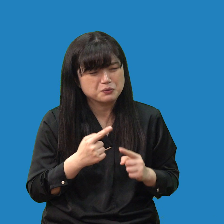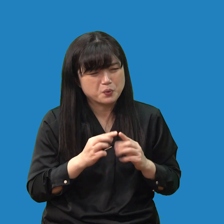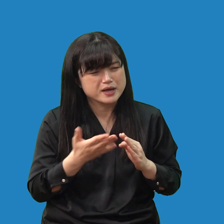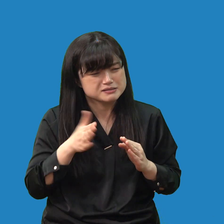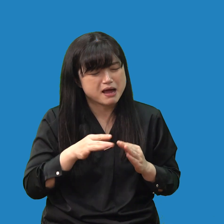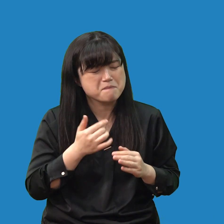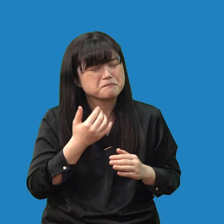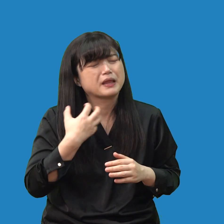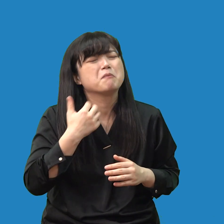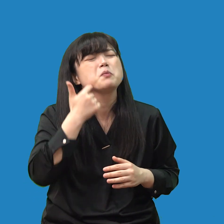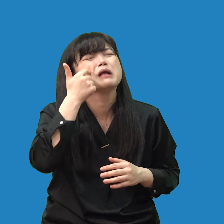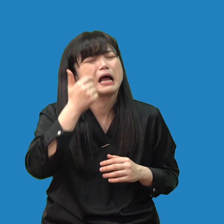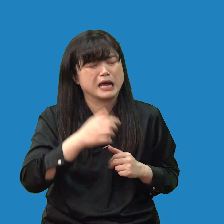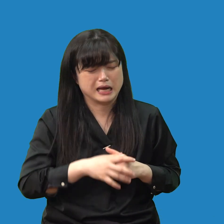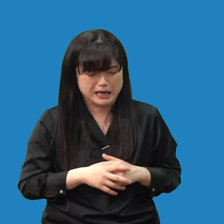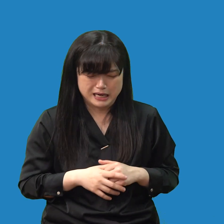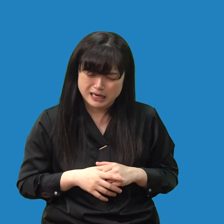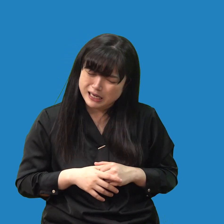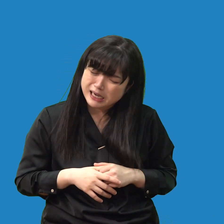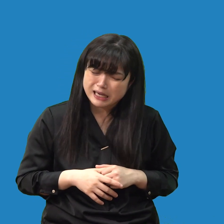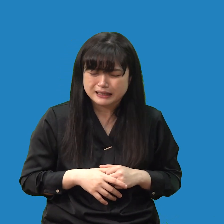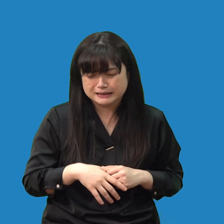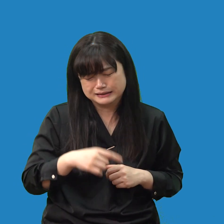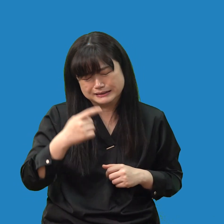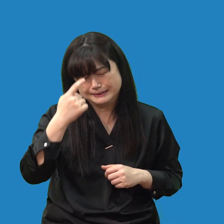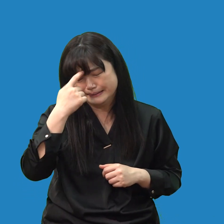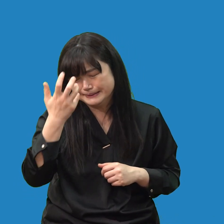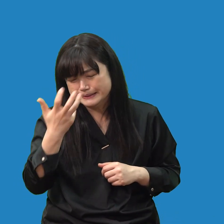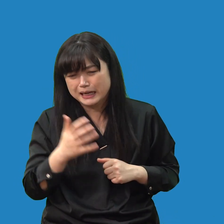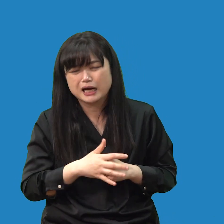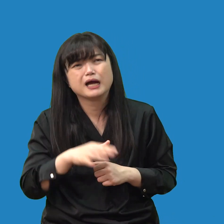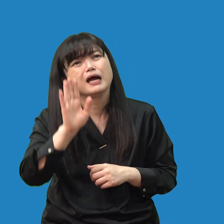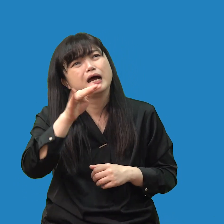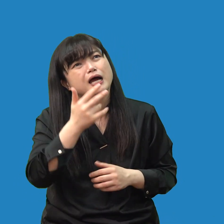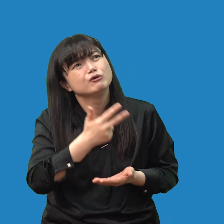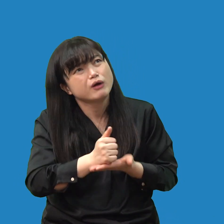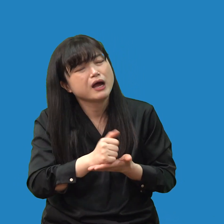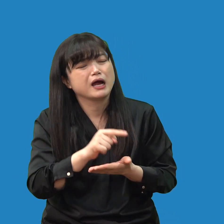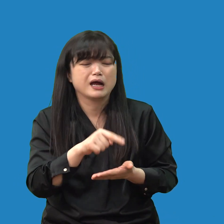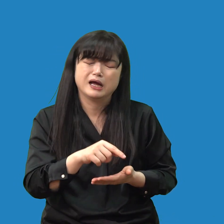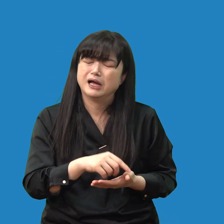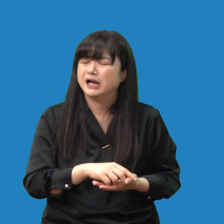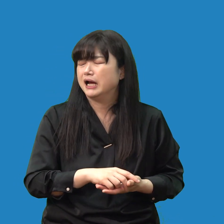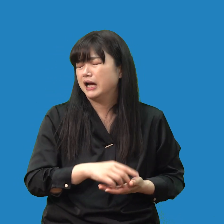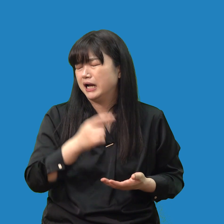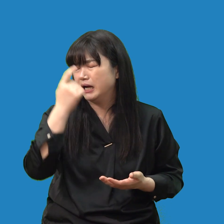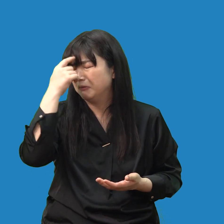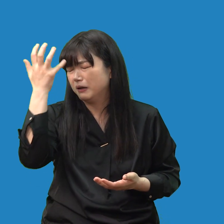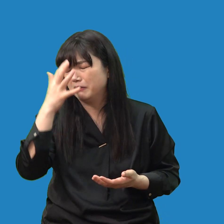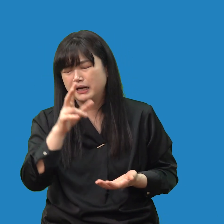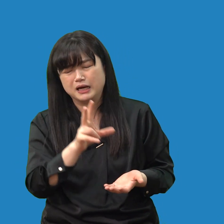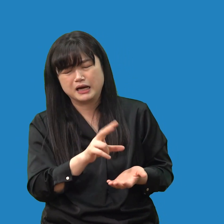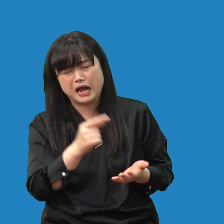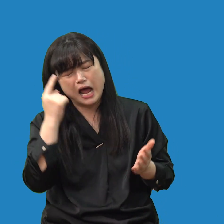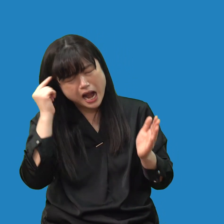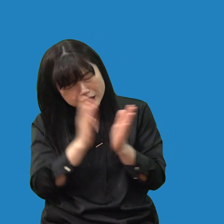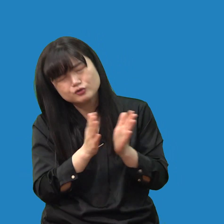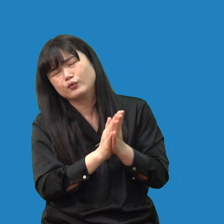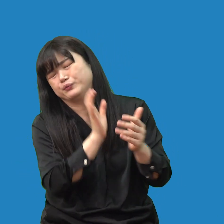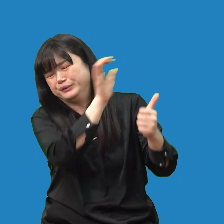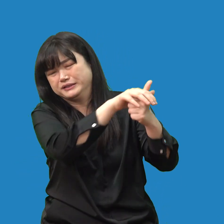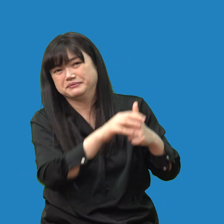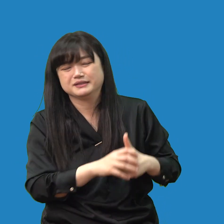교회라도 담임인데, 어떨 때는 너무 골치가 아파가지고 주님, 이제 그 문제 저 신경 끄겠습니다, 알아서